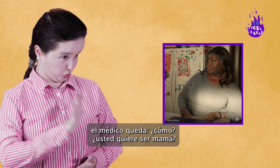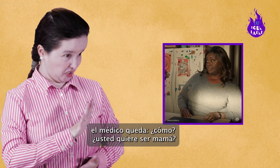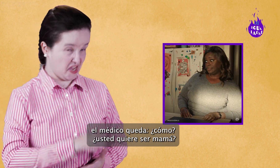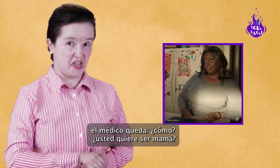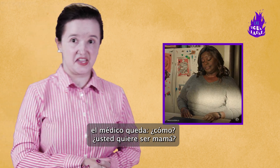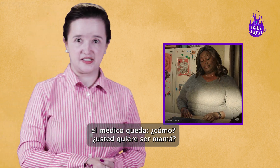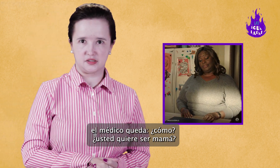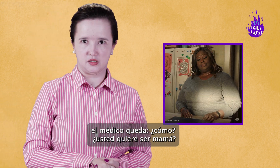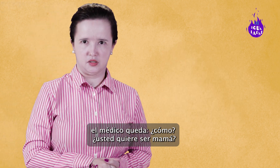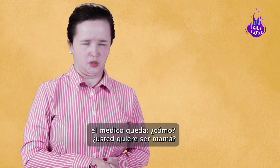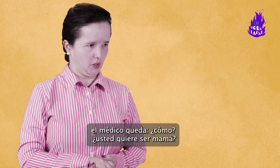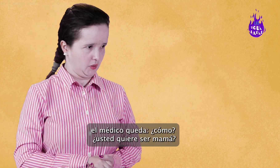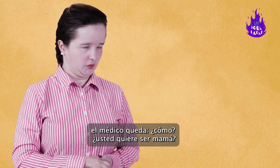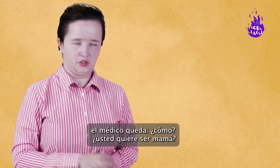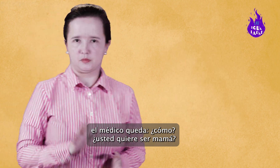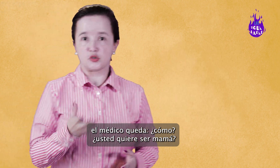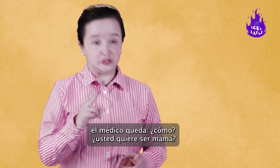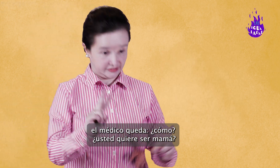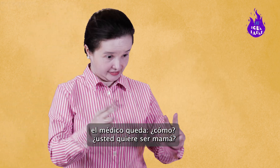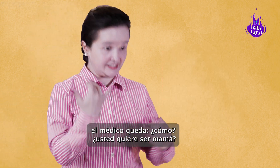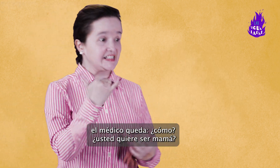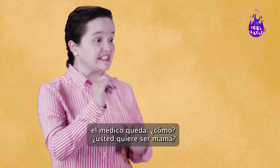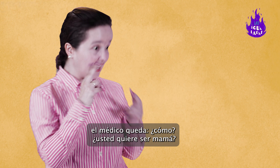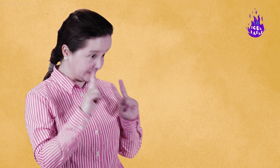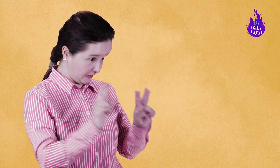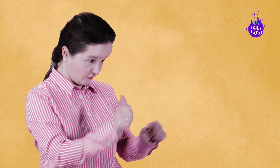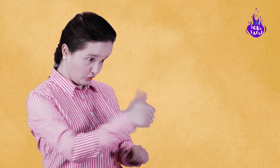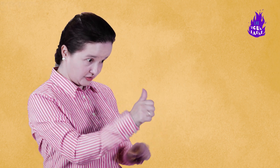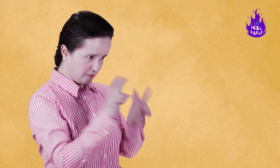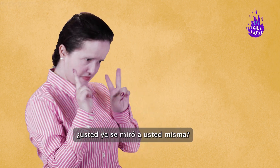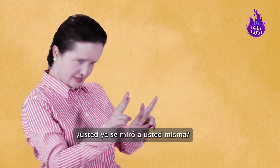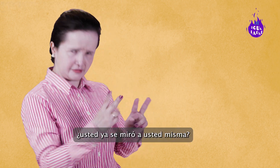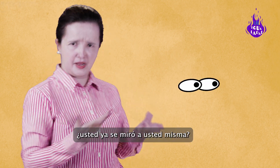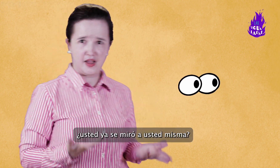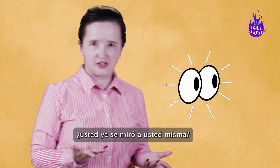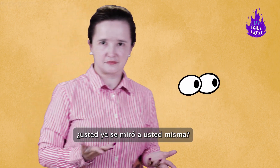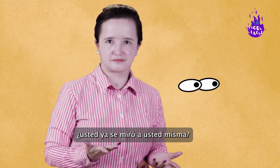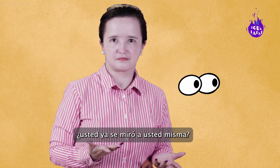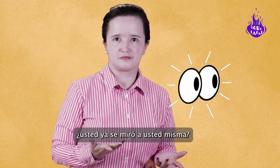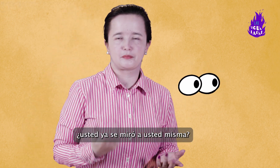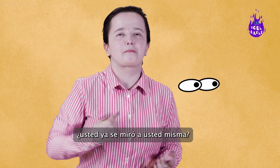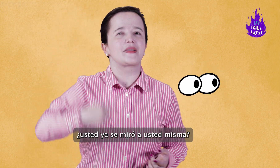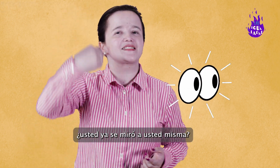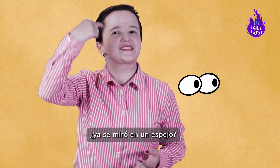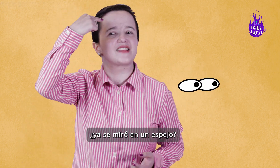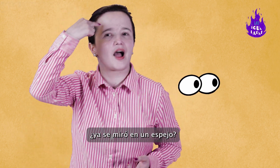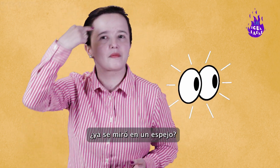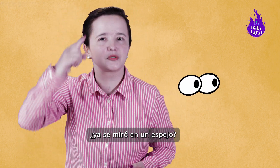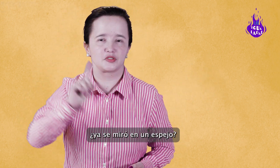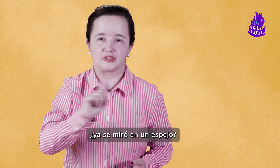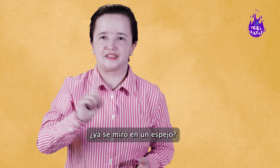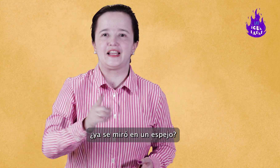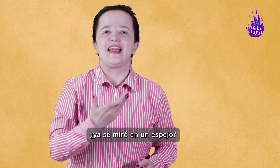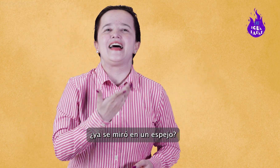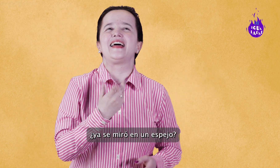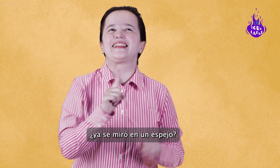¿cómo usted quiere ser mamá? ¿Usted ya se miró a usted misma? ¿Usted ya se miró en un espejo?